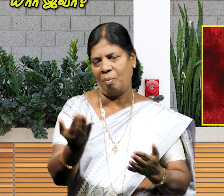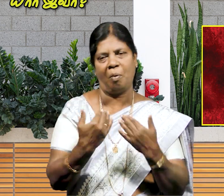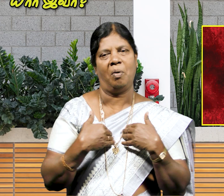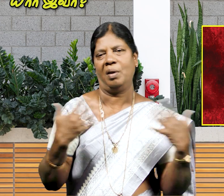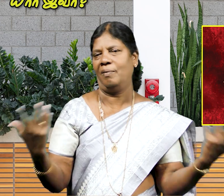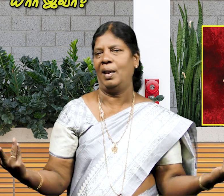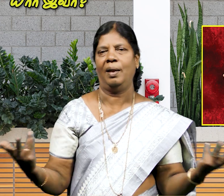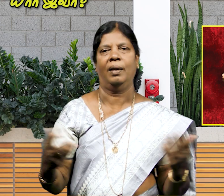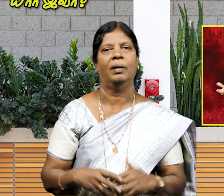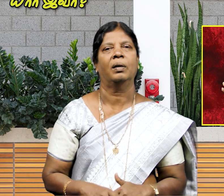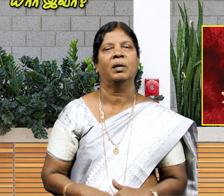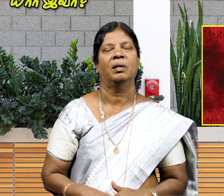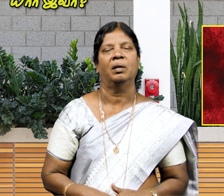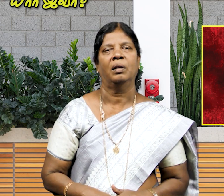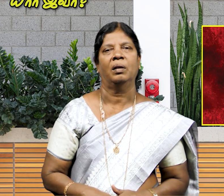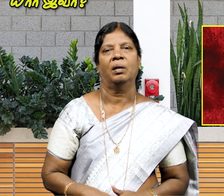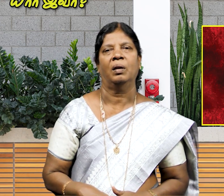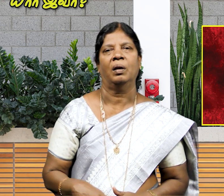எதை பார்த்து